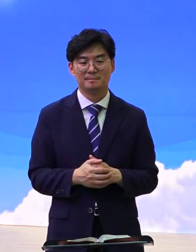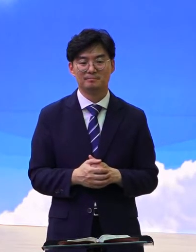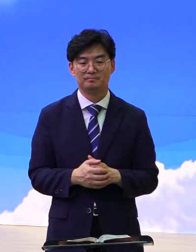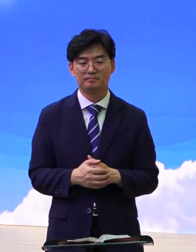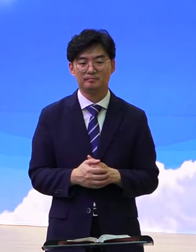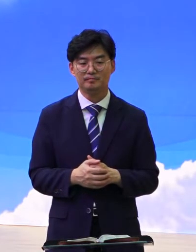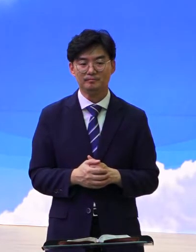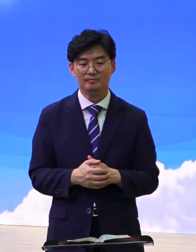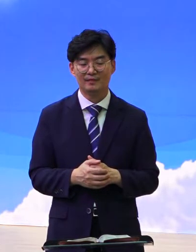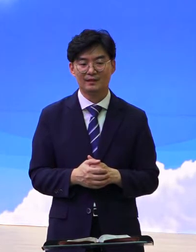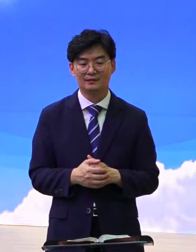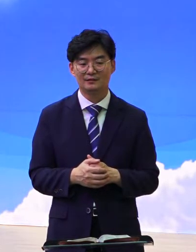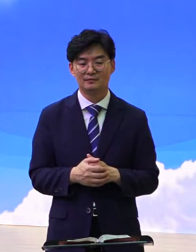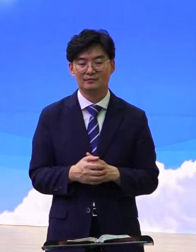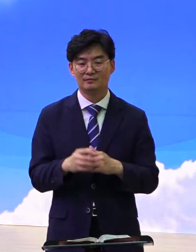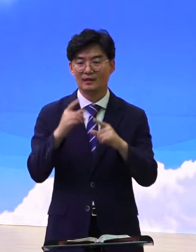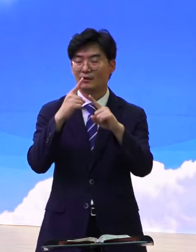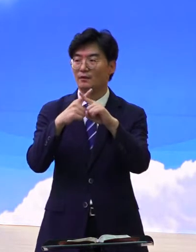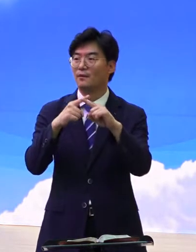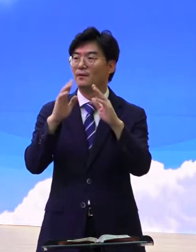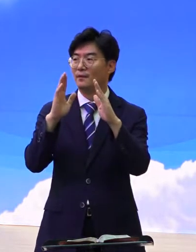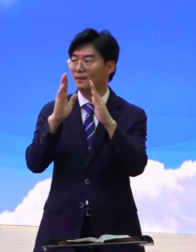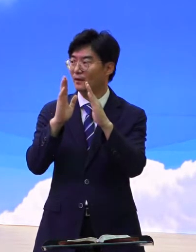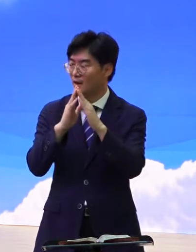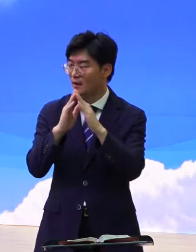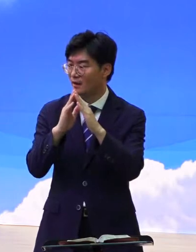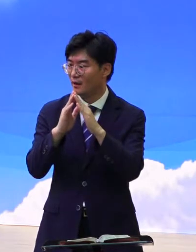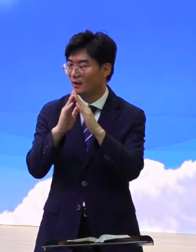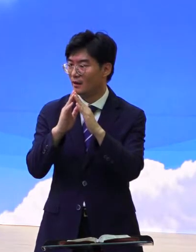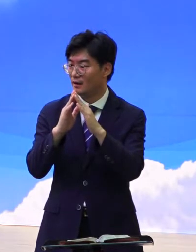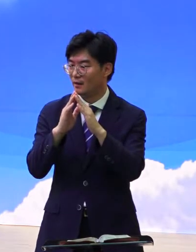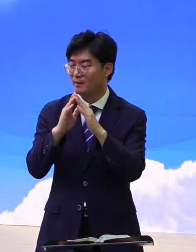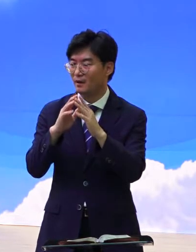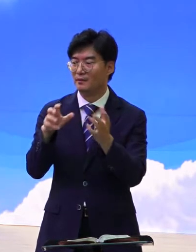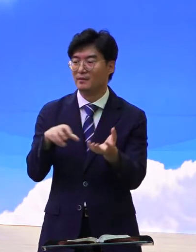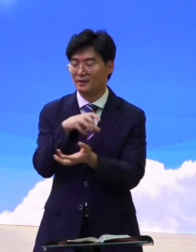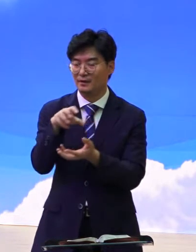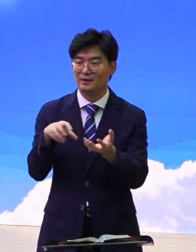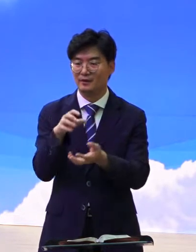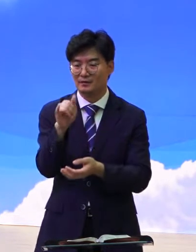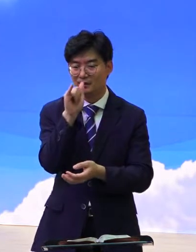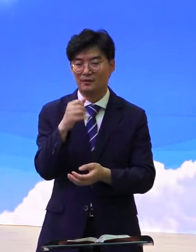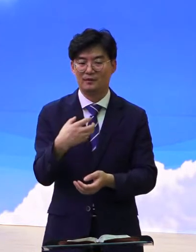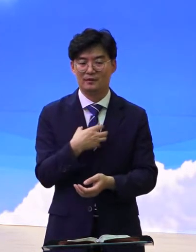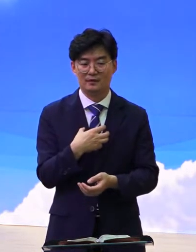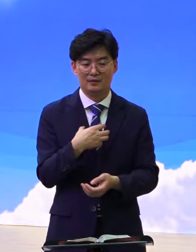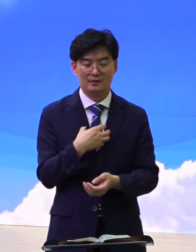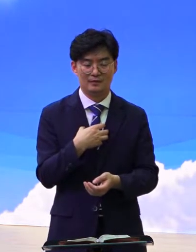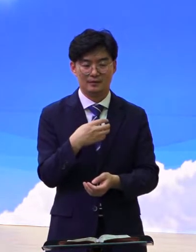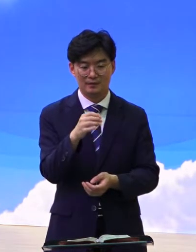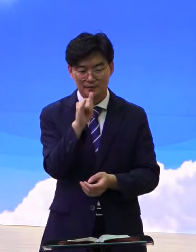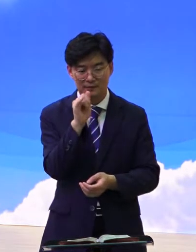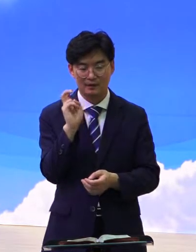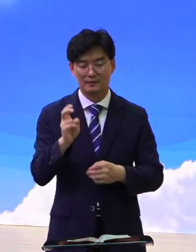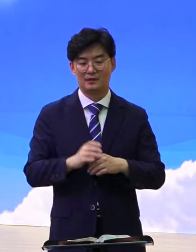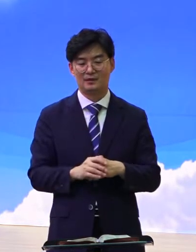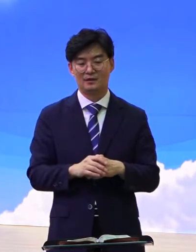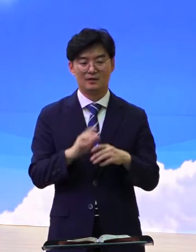다들 교회가 위기라고 이야기합니다. 예배 드리기 어려운 상황이 계속된다.